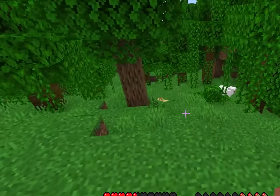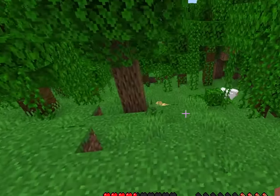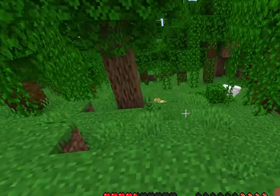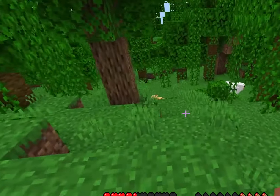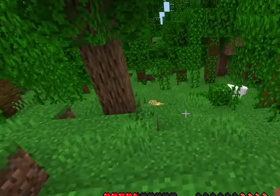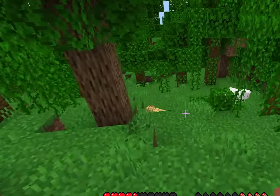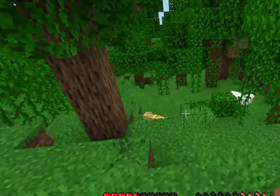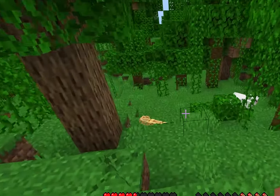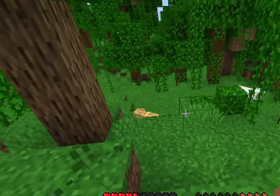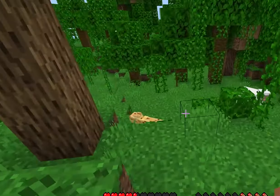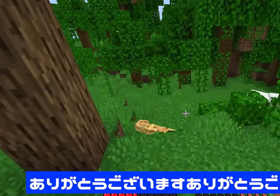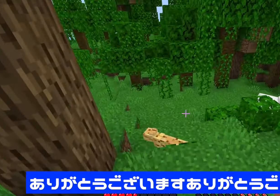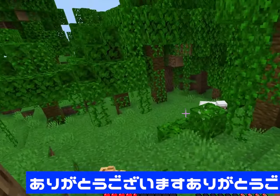ちゃめちゃ温厚な方ですねありがとうございます